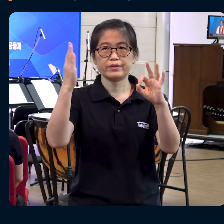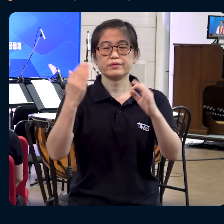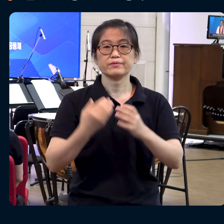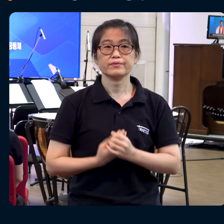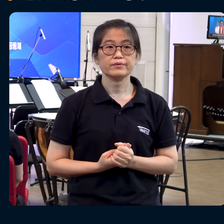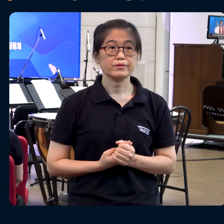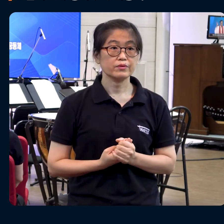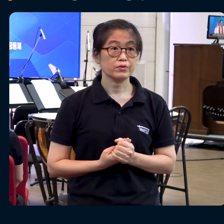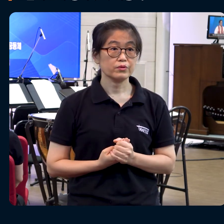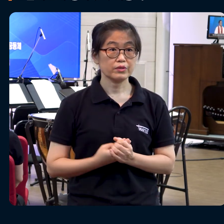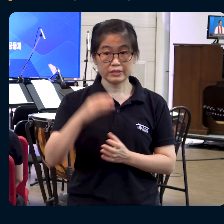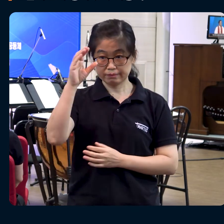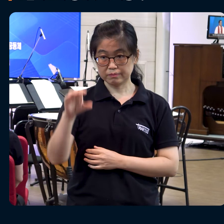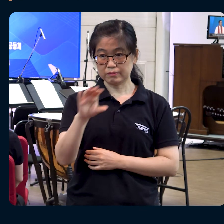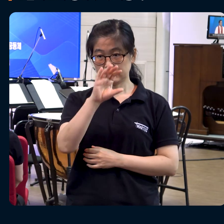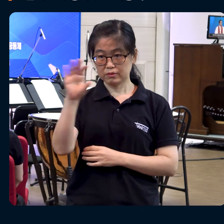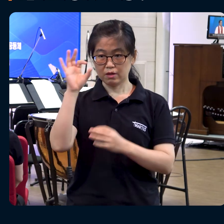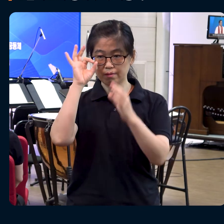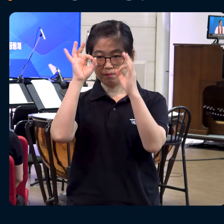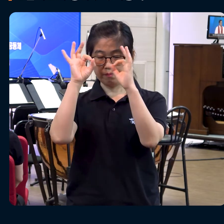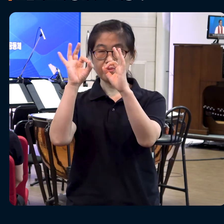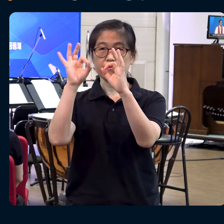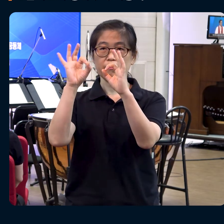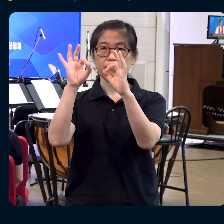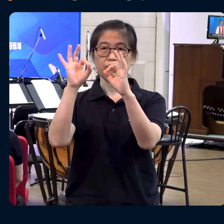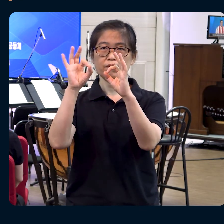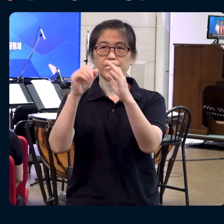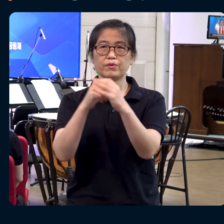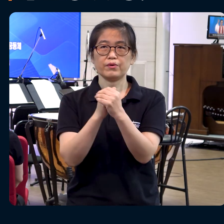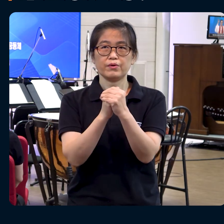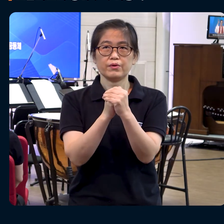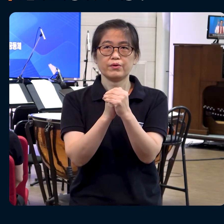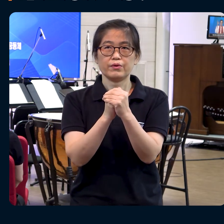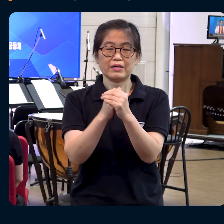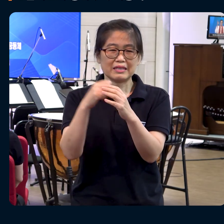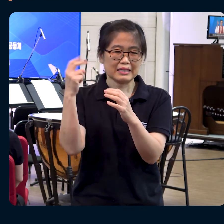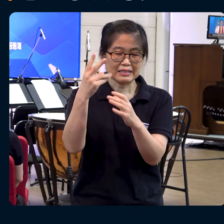Old Rugged Cross라고 하는 바로 그 십자가를 본 거예요.